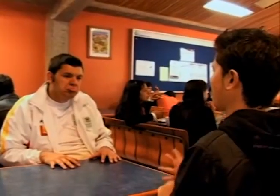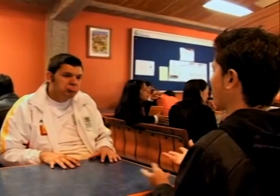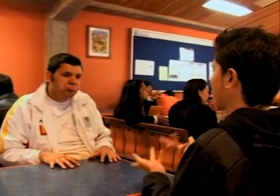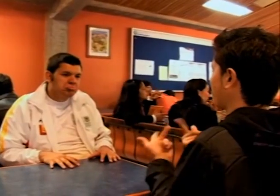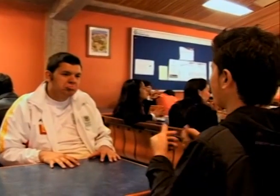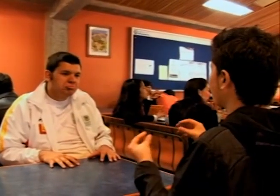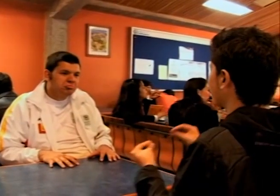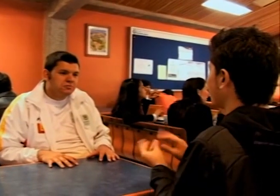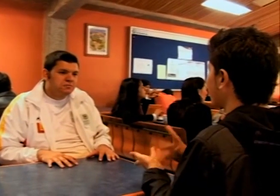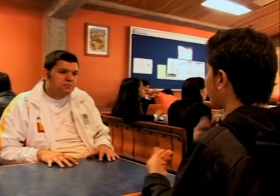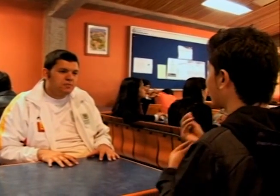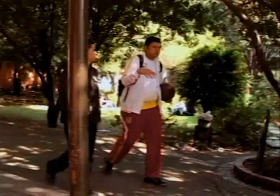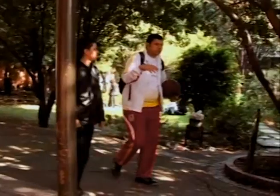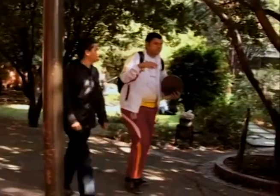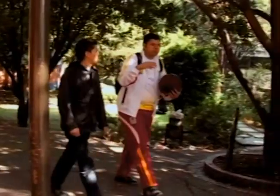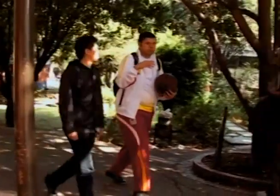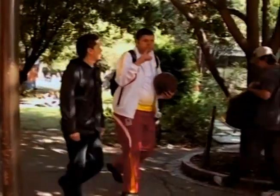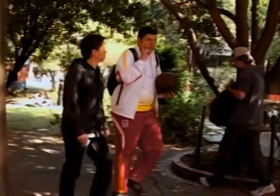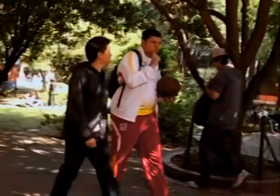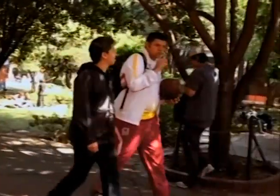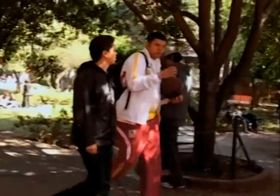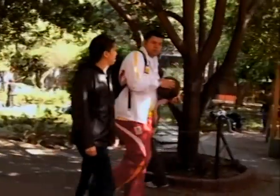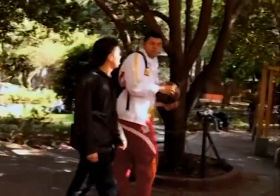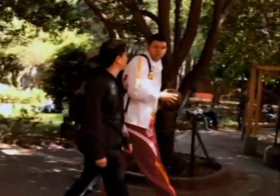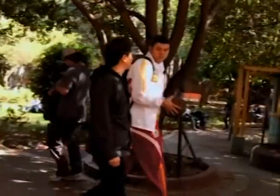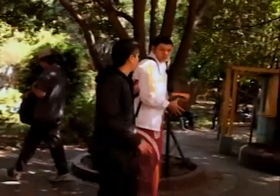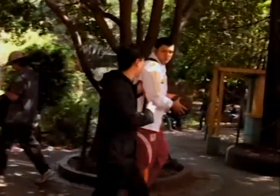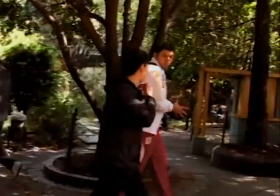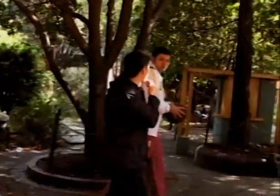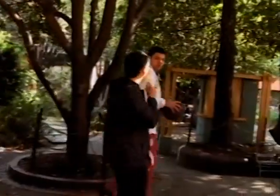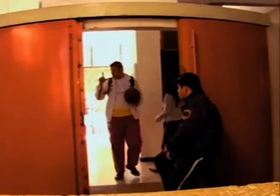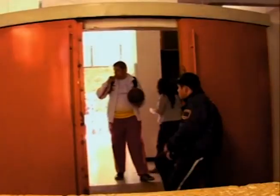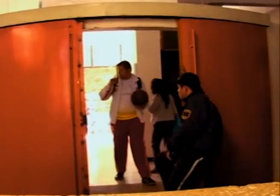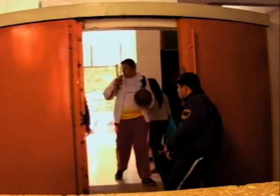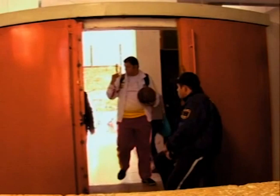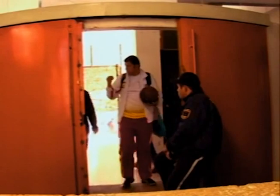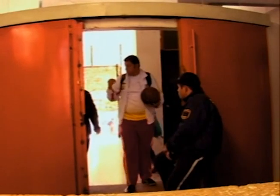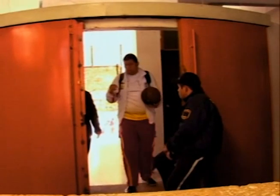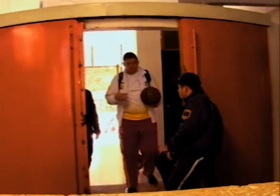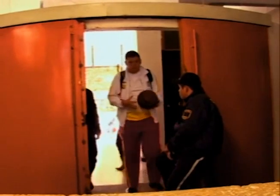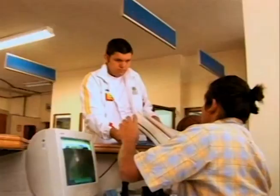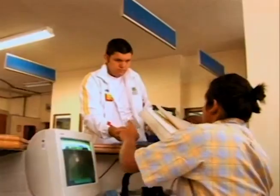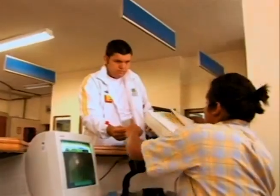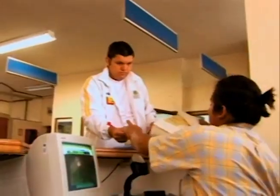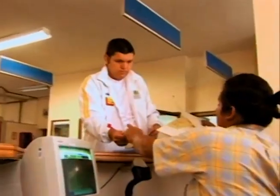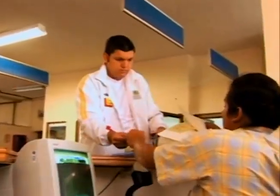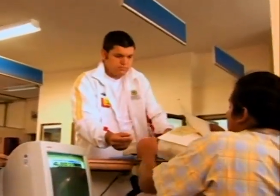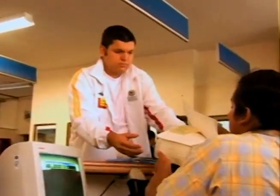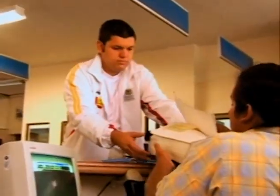que favorecer, permitir permanentemente la comunicación. Ya somos los mediadores